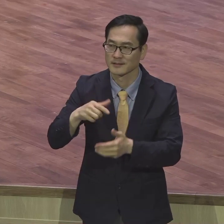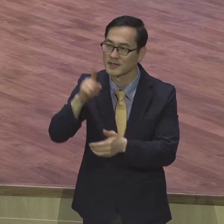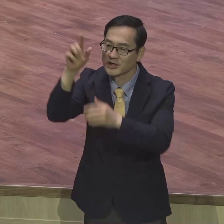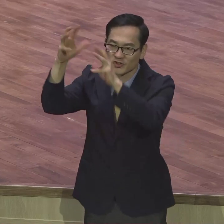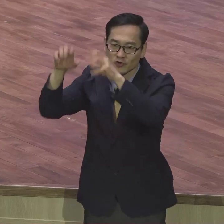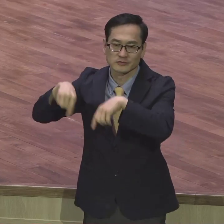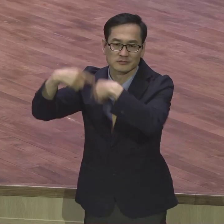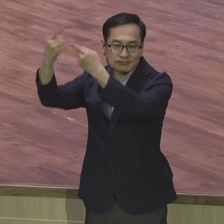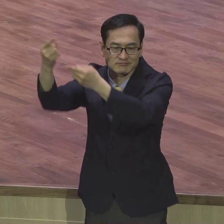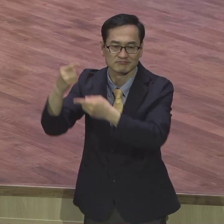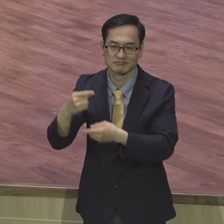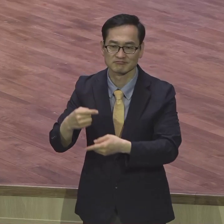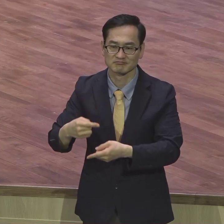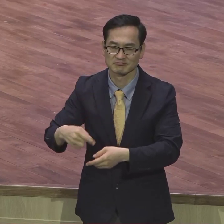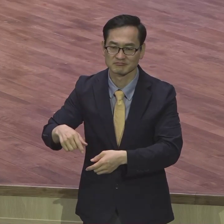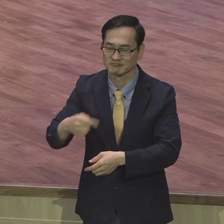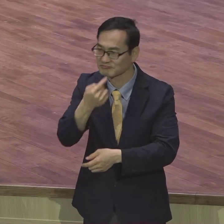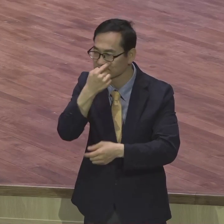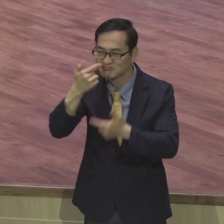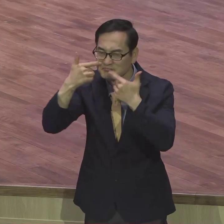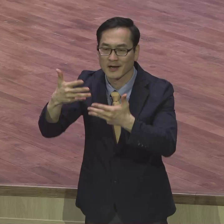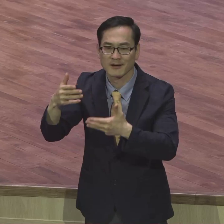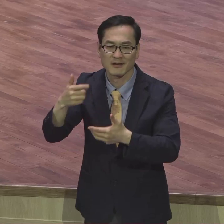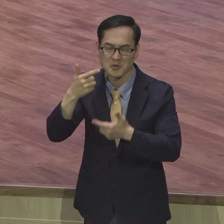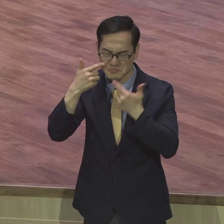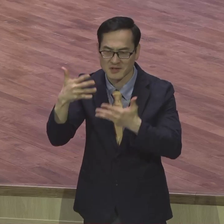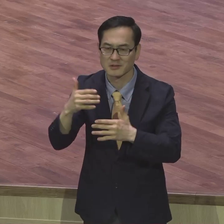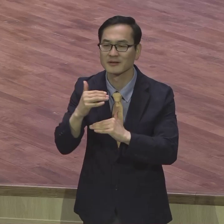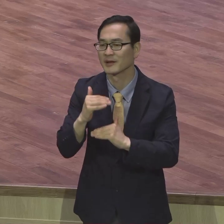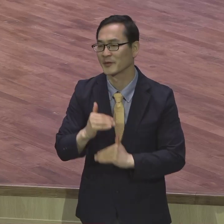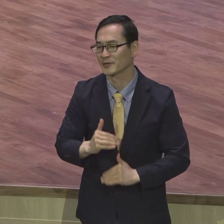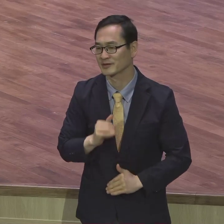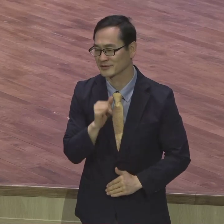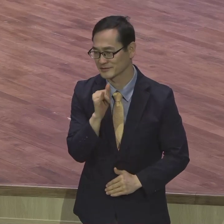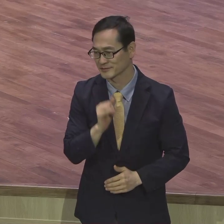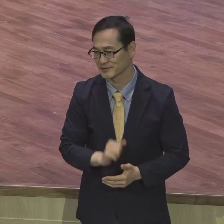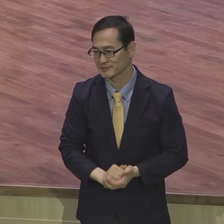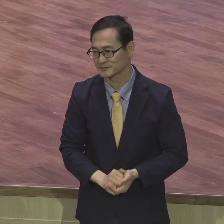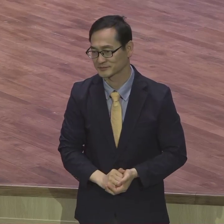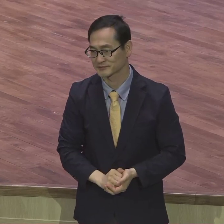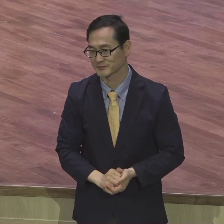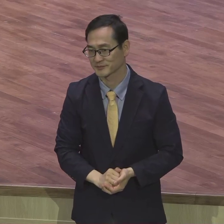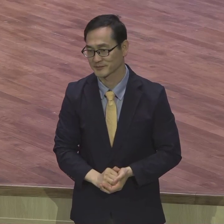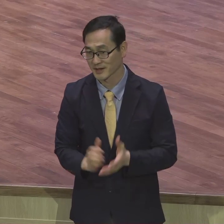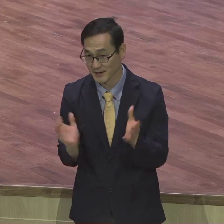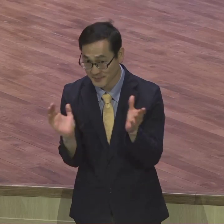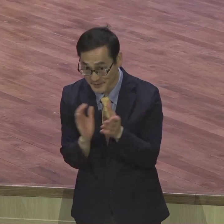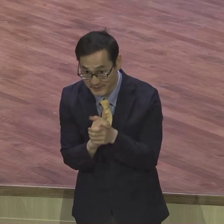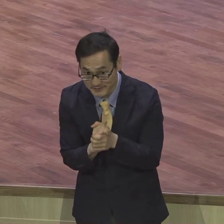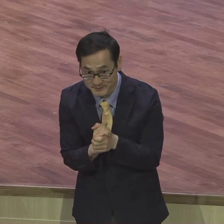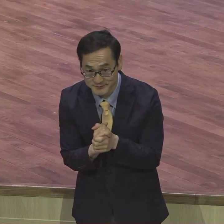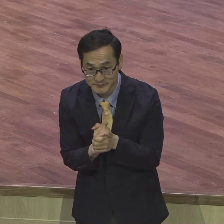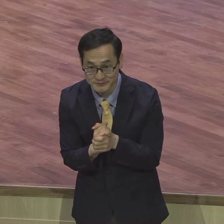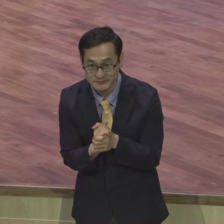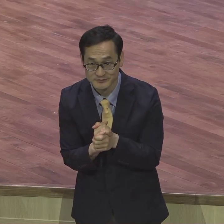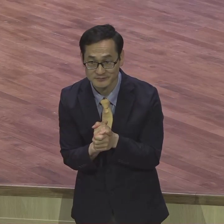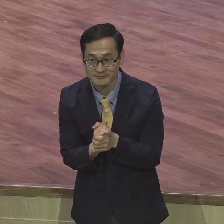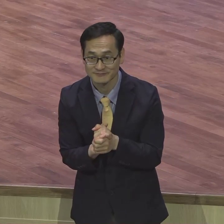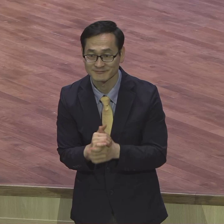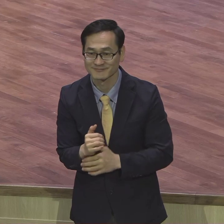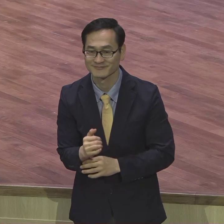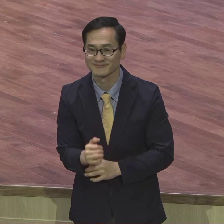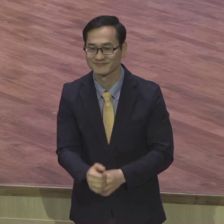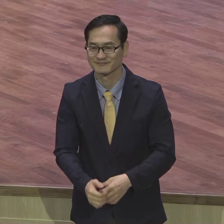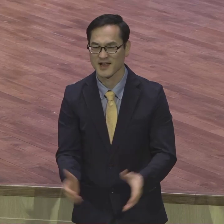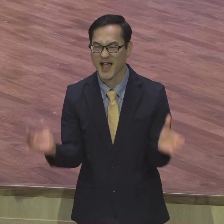불신자하고 달라요. 완전히 보장된 삶이라고. 아멘. 아멘. 여기서는 아멘이 크게